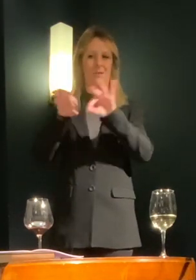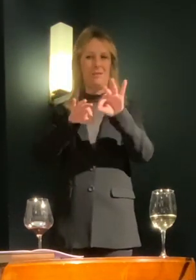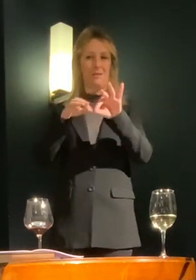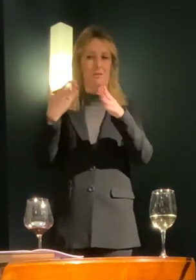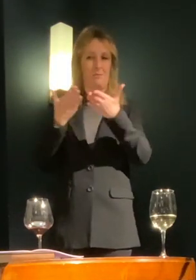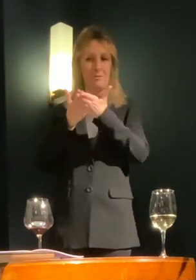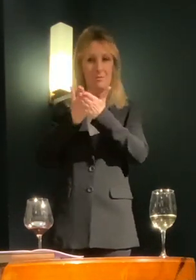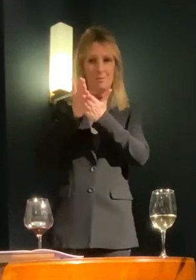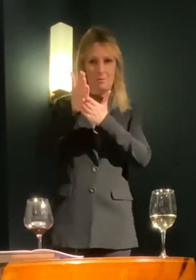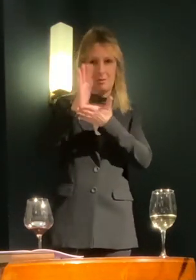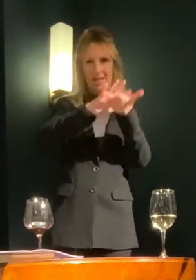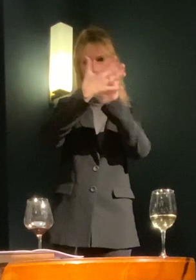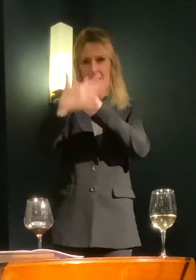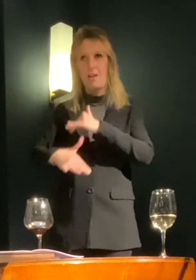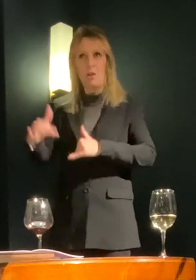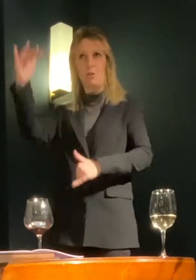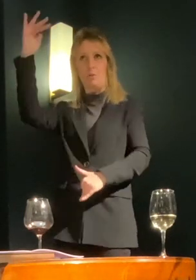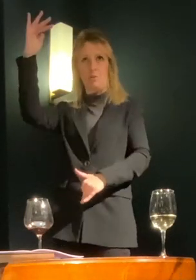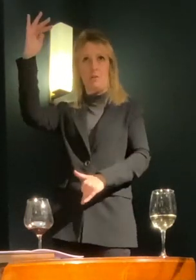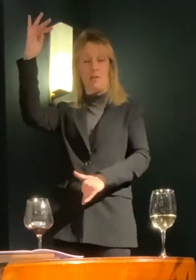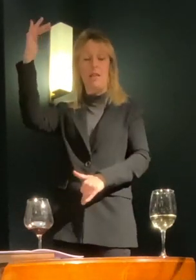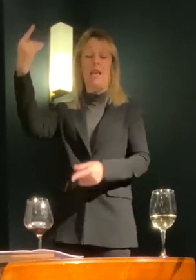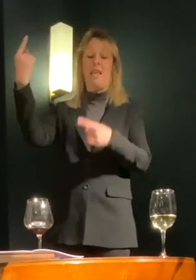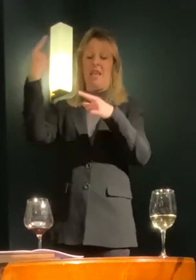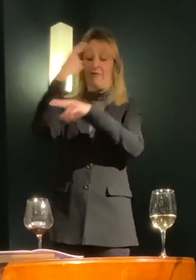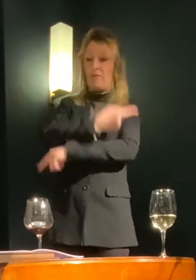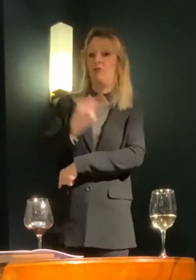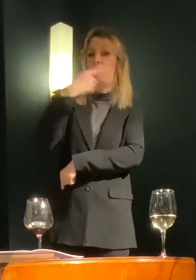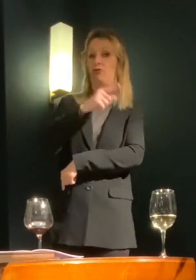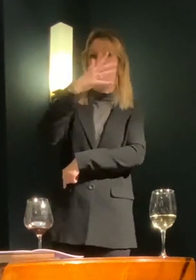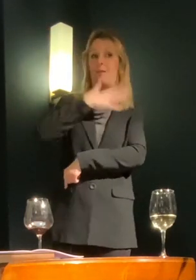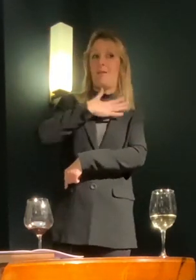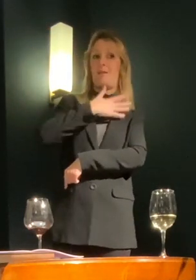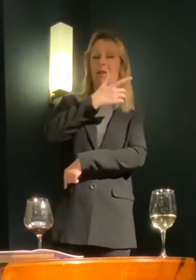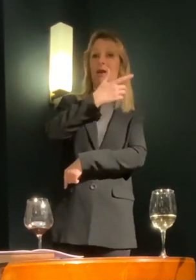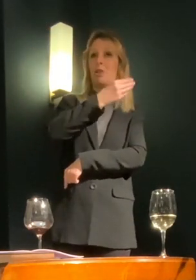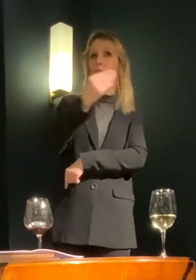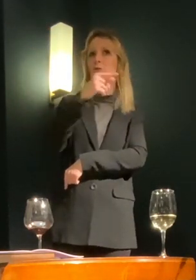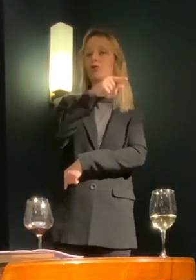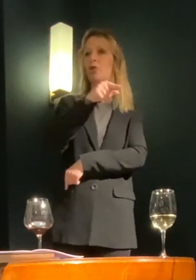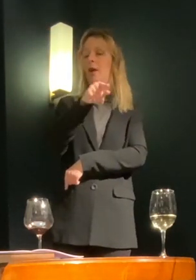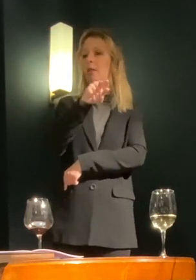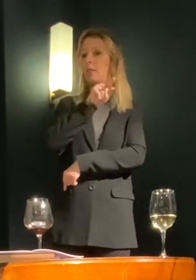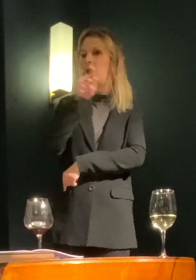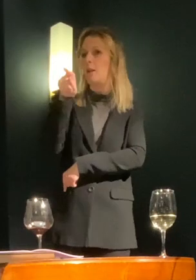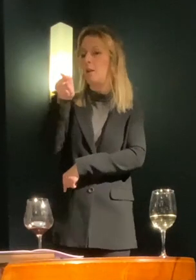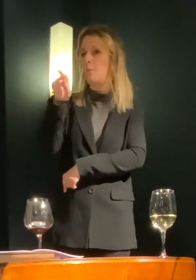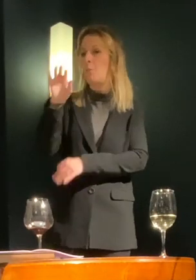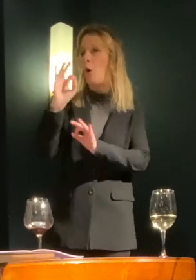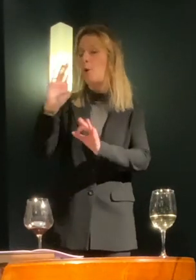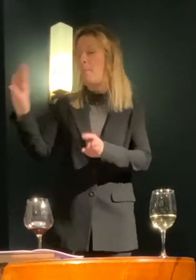e vai avanti. Per gli adolescenti che non hanno probabilmente mai sperimentato una roba del genere, quello è il tradimento